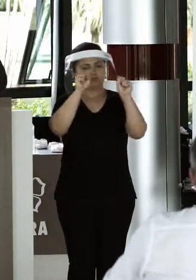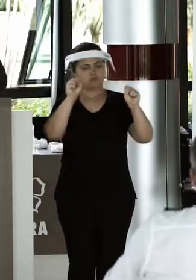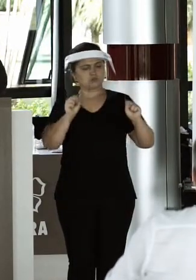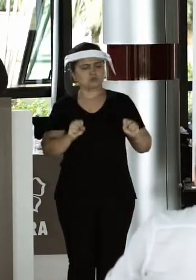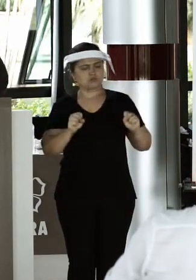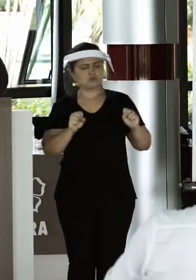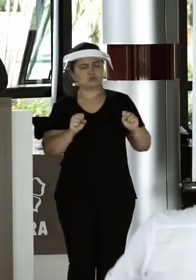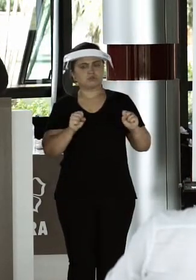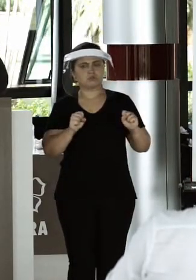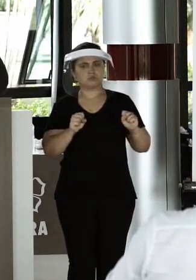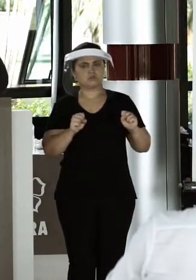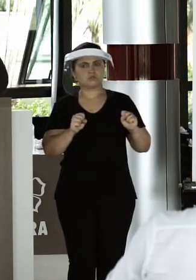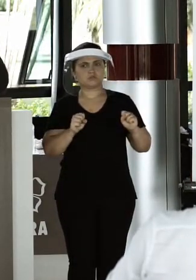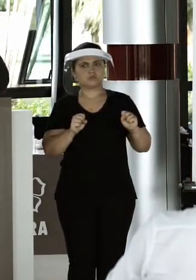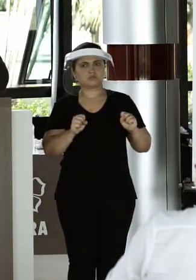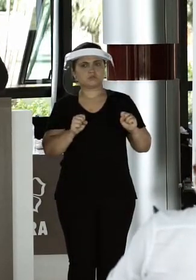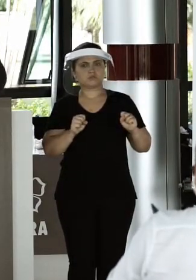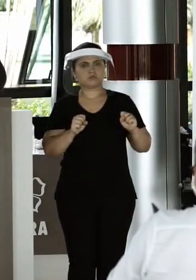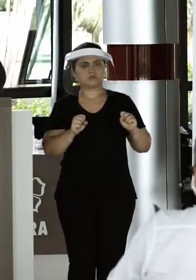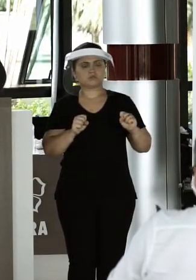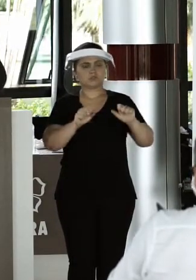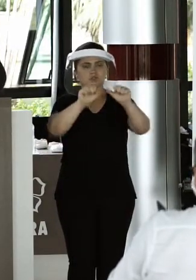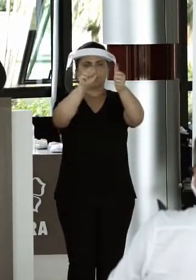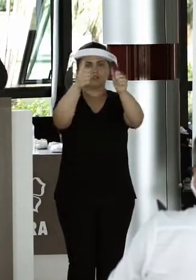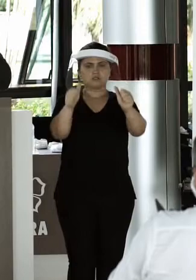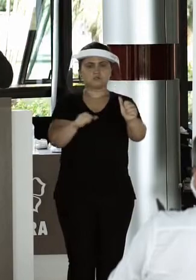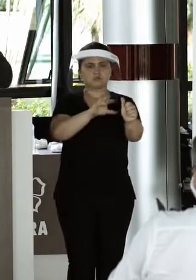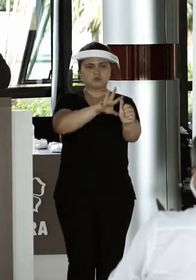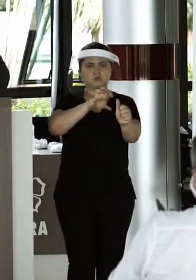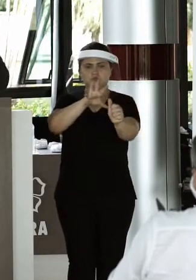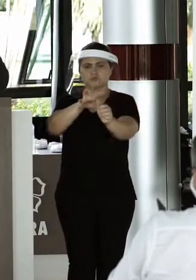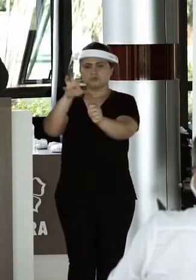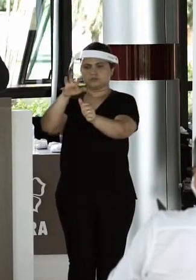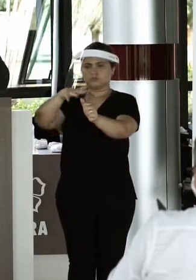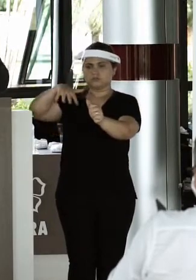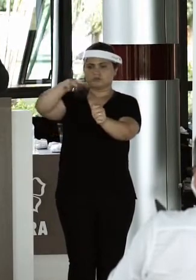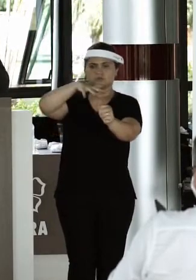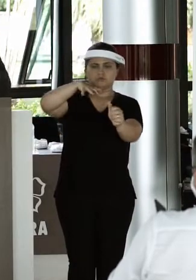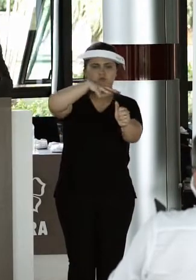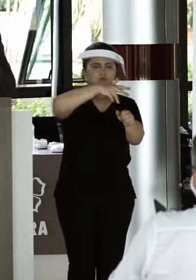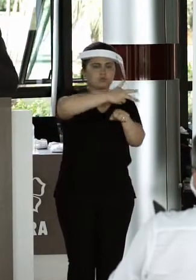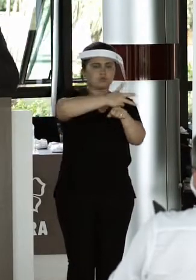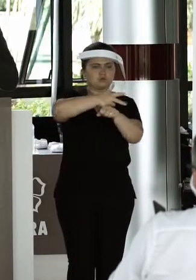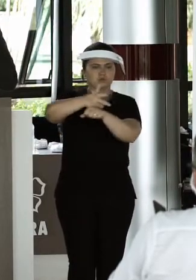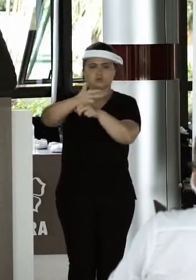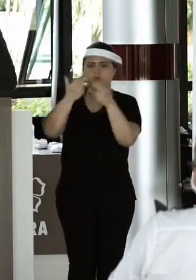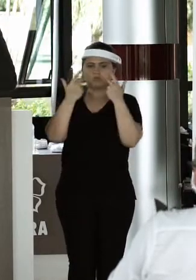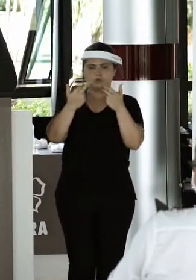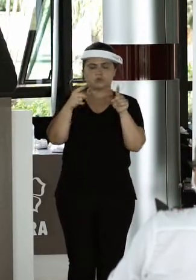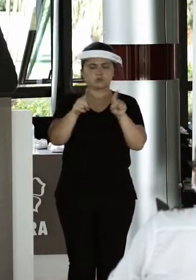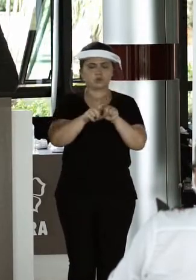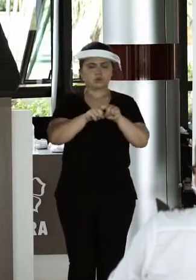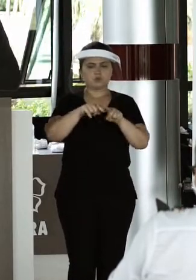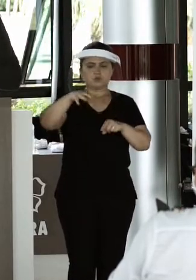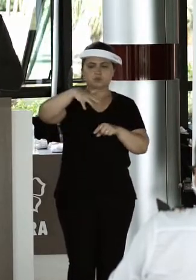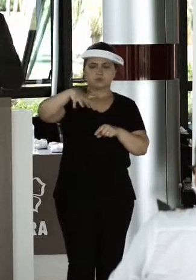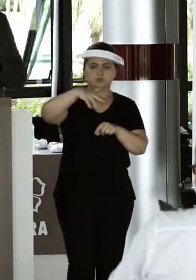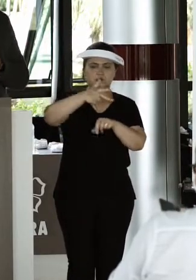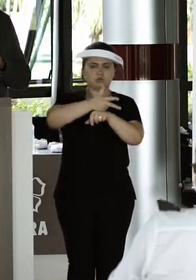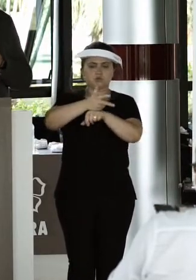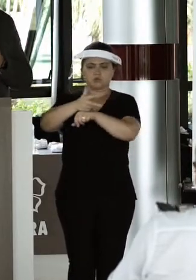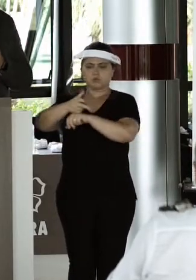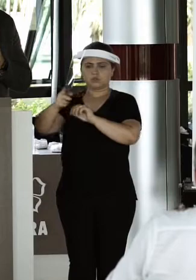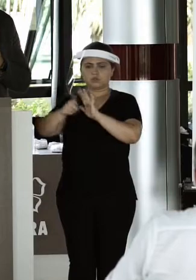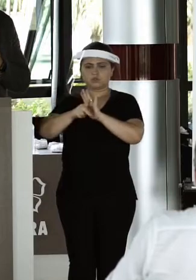sistema, né? Por onde as imagens são captadas por um drone com câmera normal e câmera termográfica, e